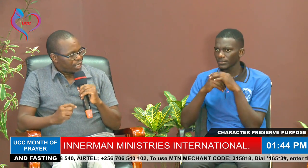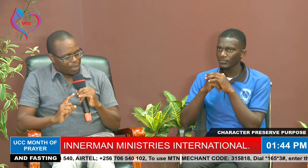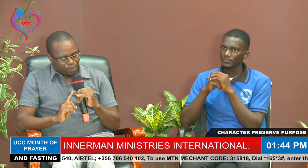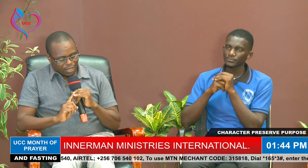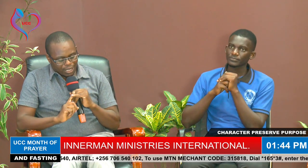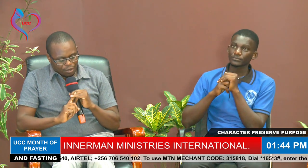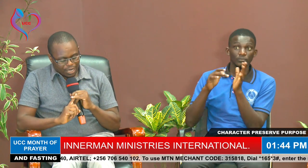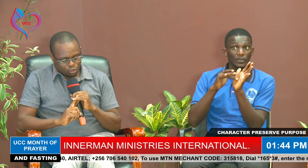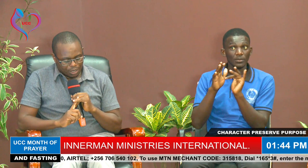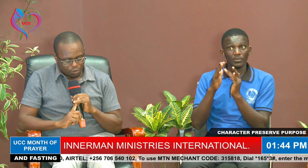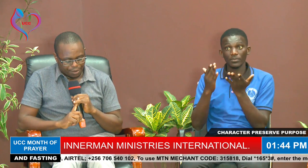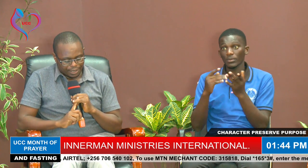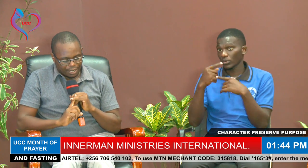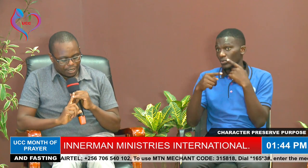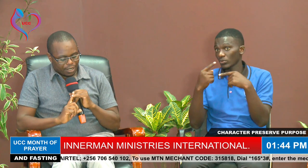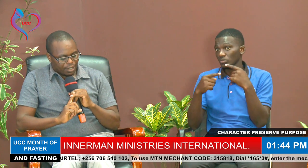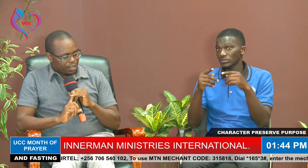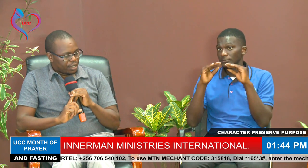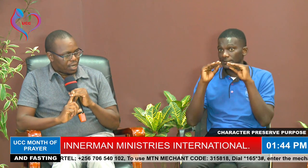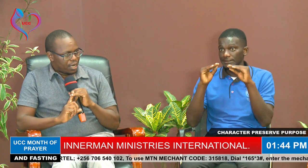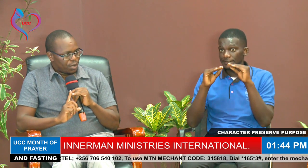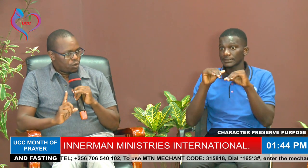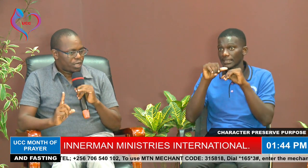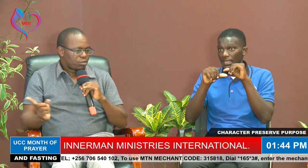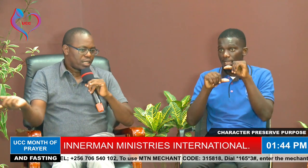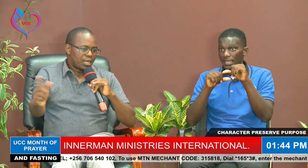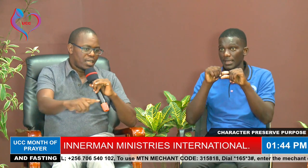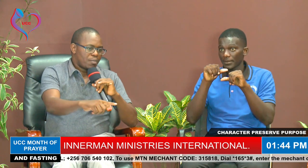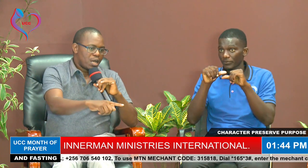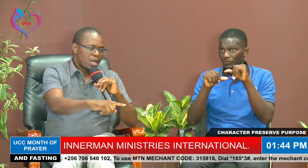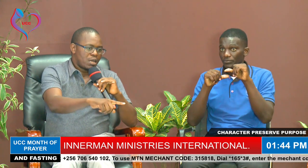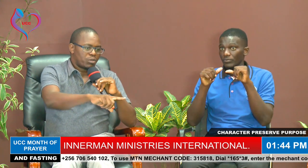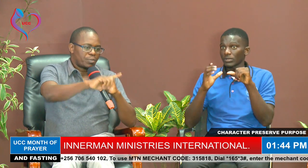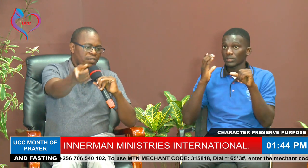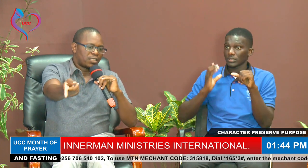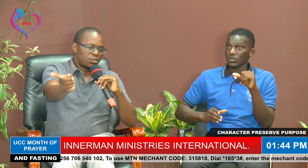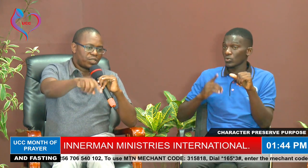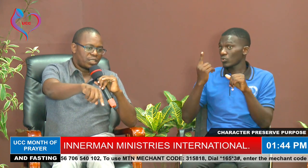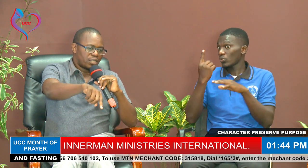Kati Bible eyongera n'esomesa ku character. Lunaku lumu Katonda yajja n'agamba mu chapter 33 of Genesis